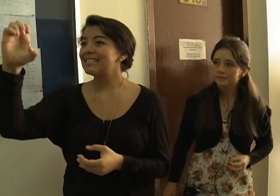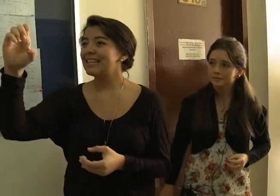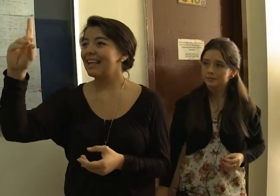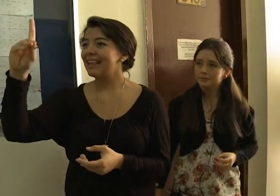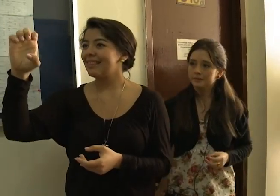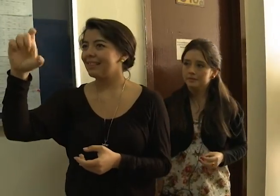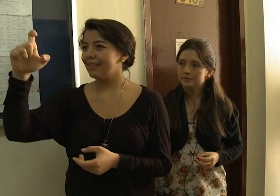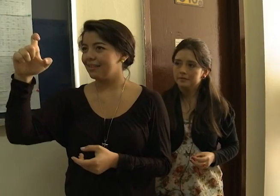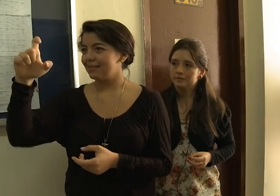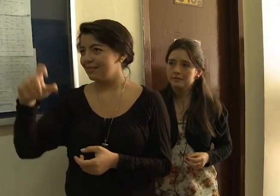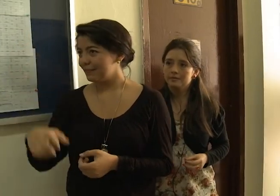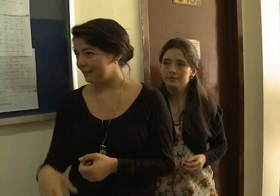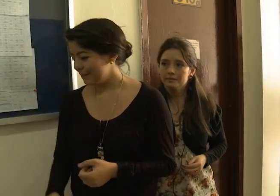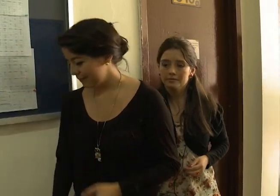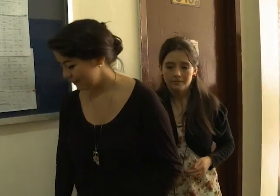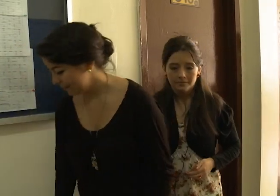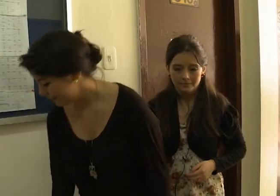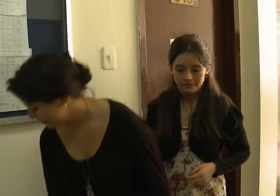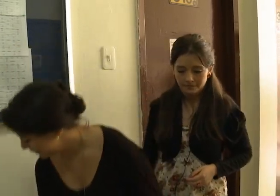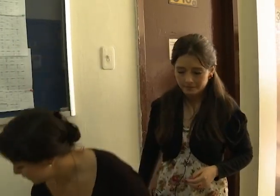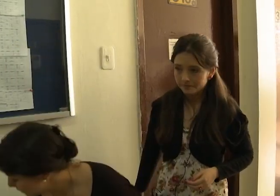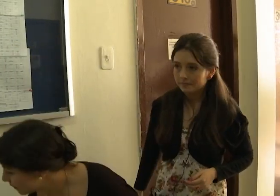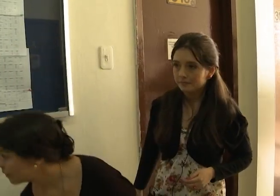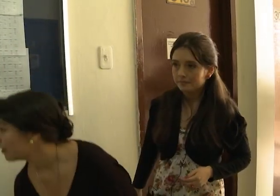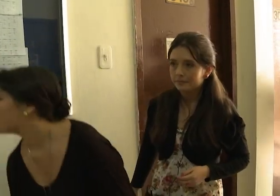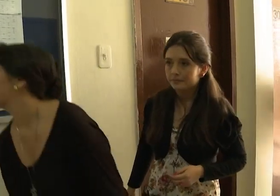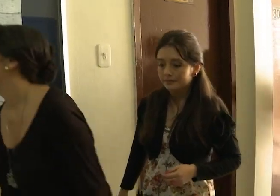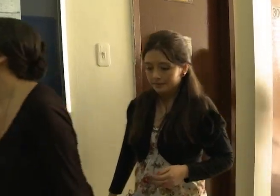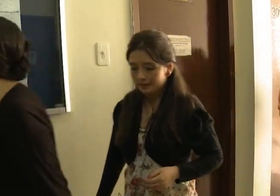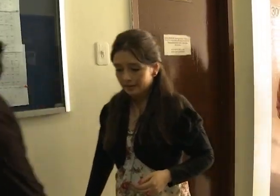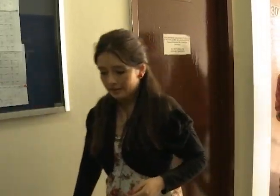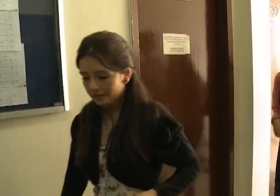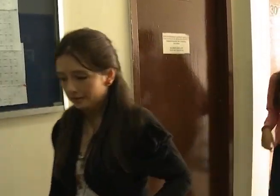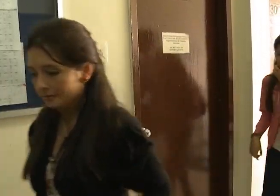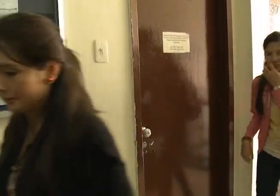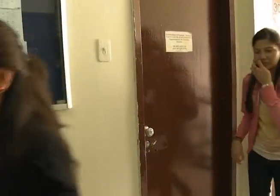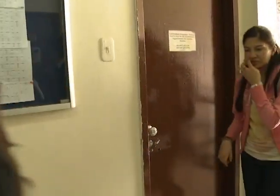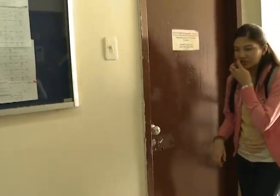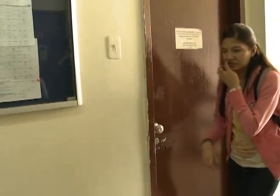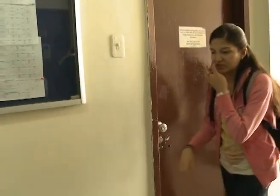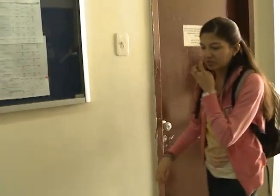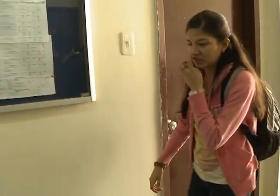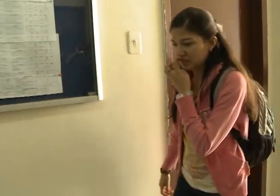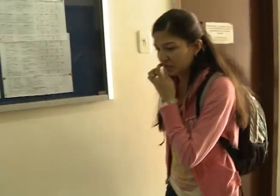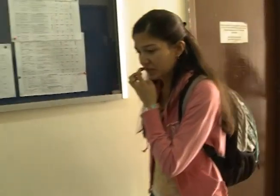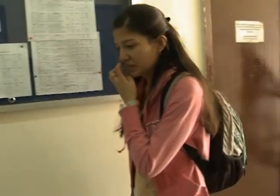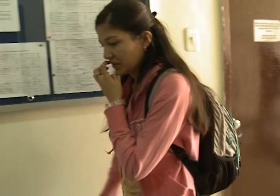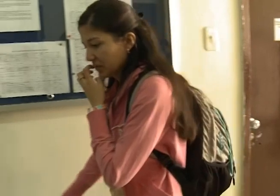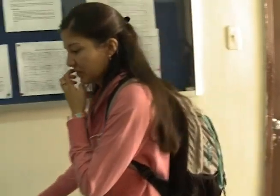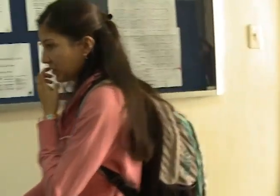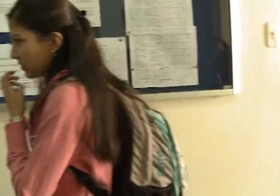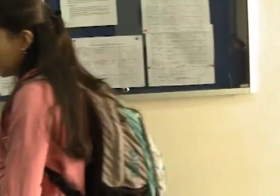y para poder alcanzar sus metas profesionales. O sea, es concebirlos como sujetos de derecho.